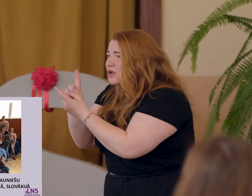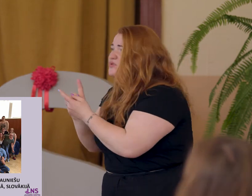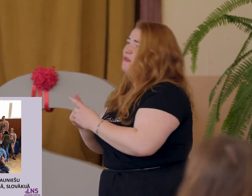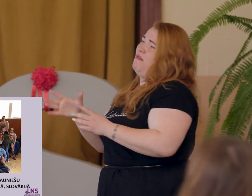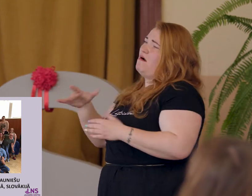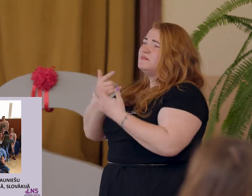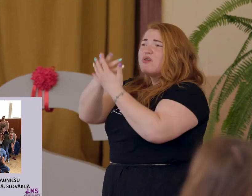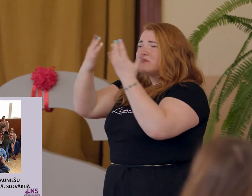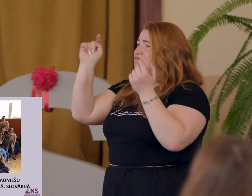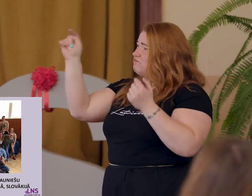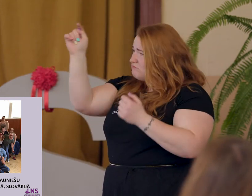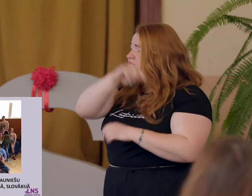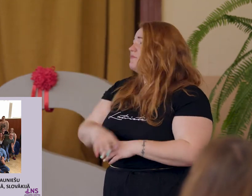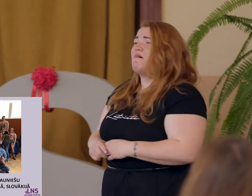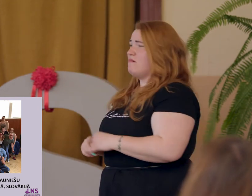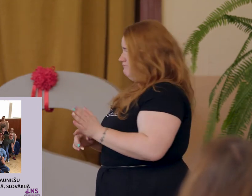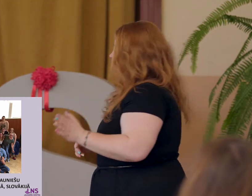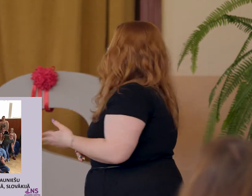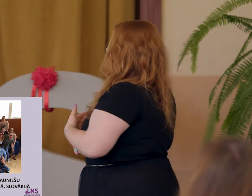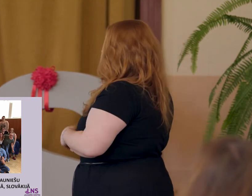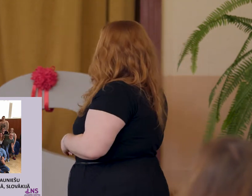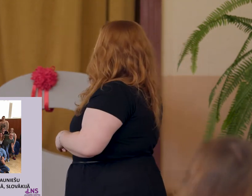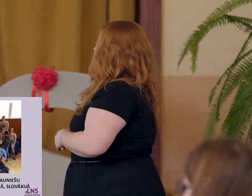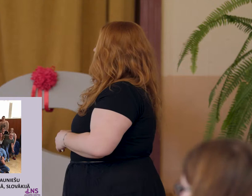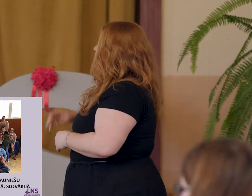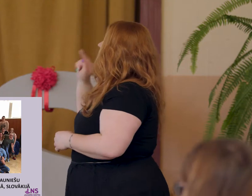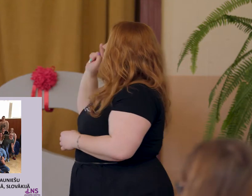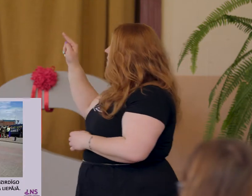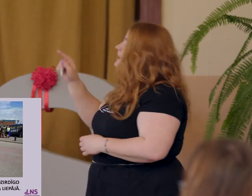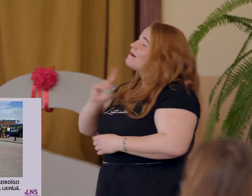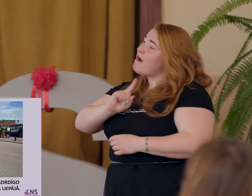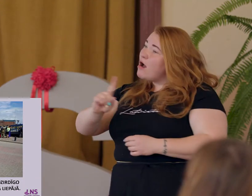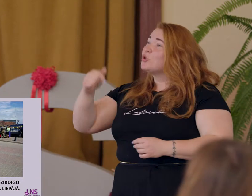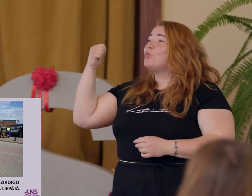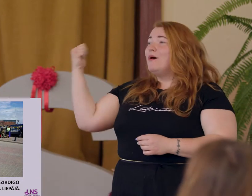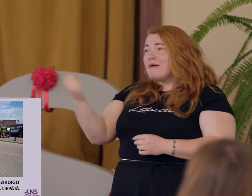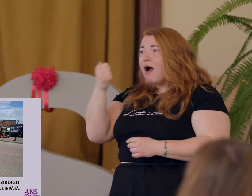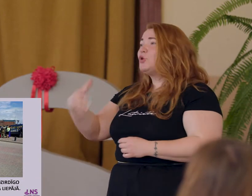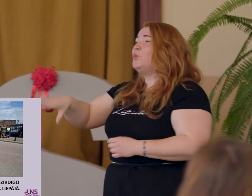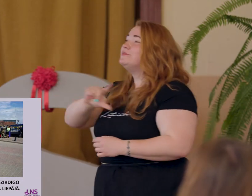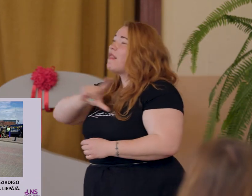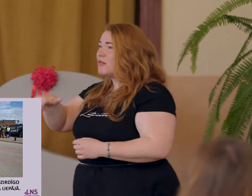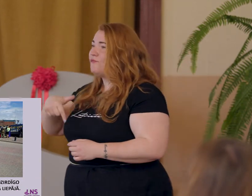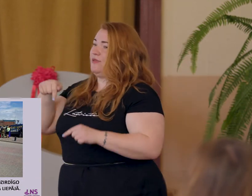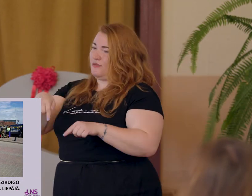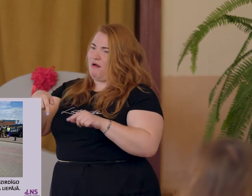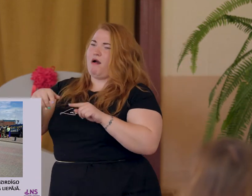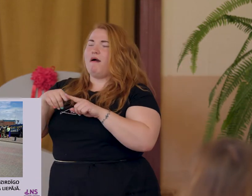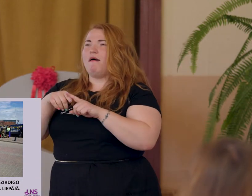jauniešu savienību līderu tikšanās, visur dažādās valstīs notiek. Un arī pašdarbnieku katru gadu, protams,